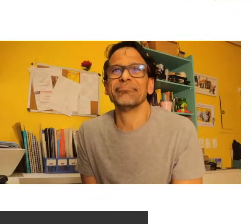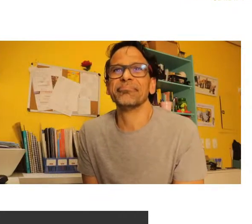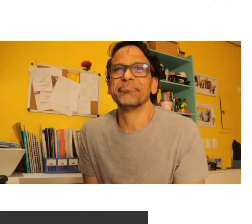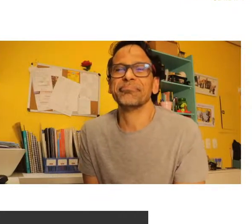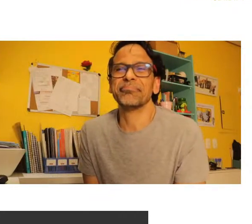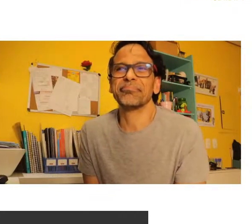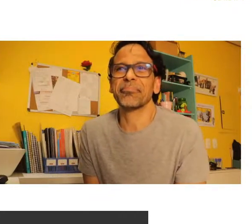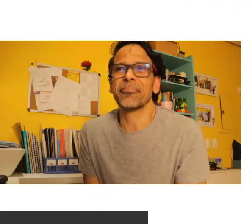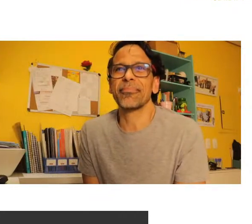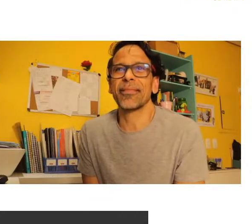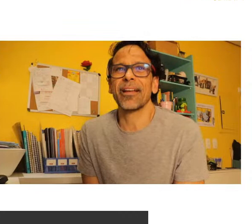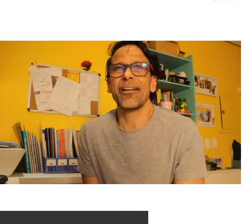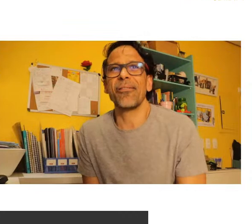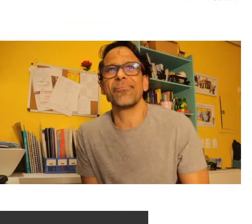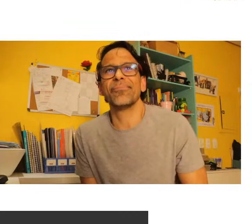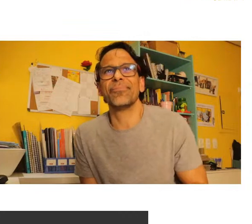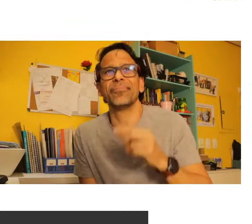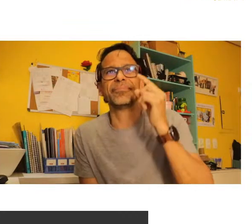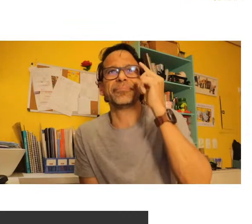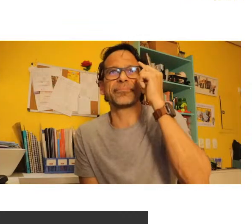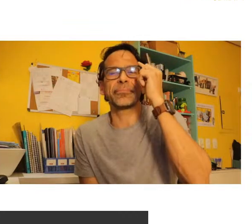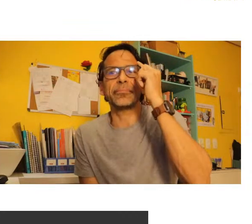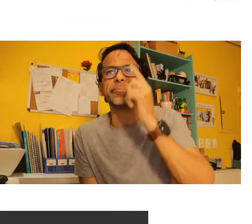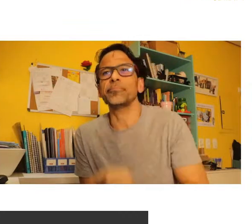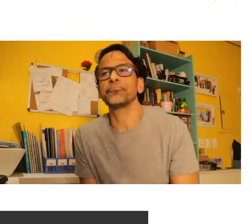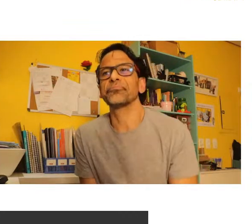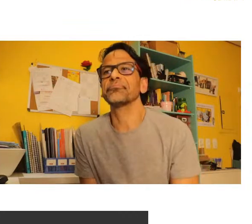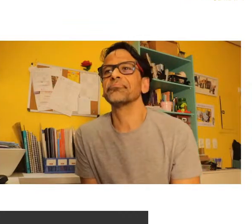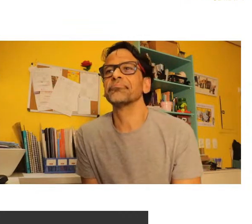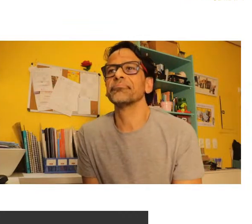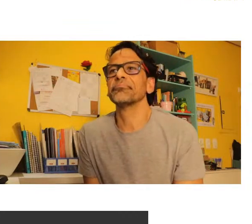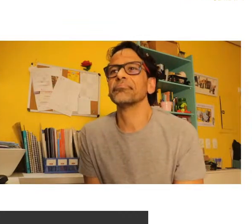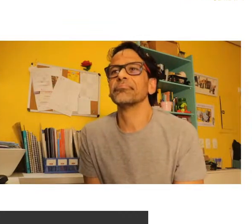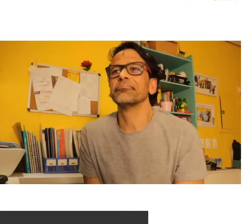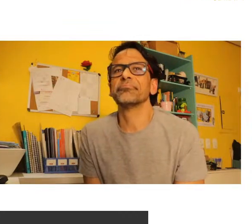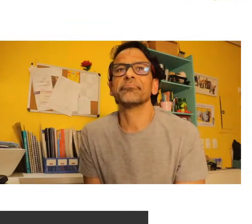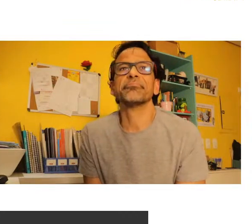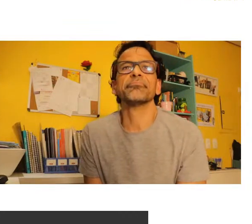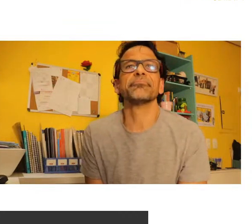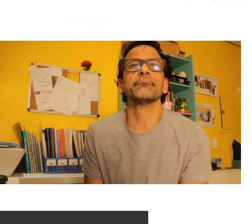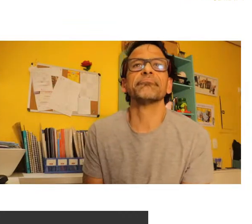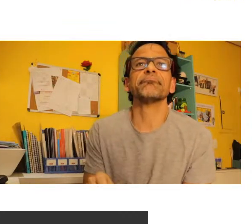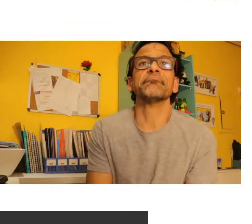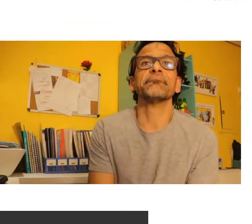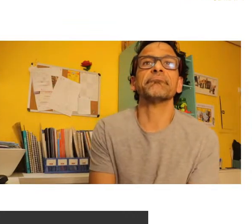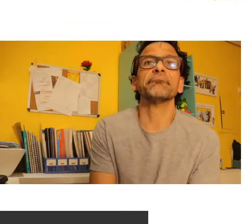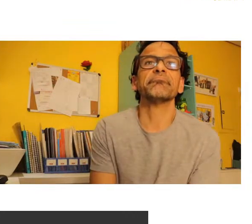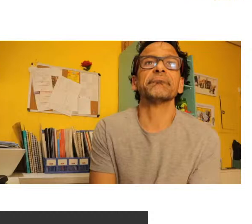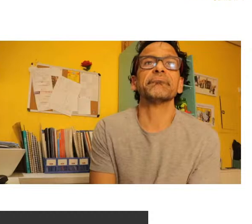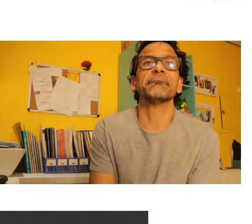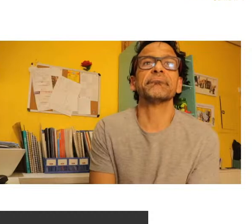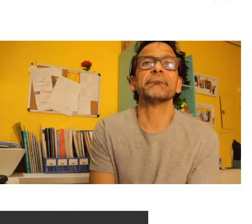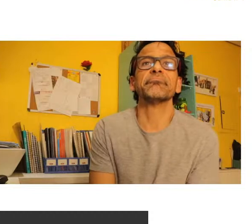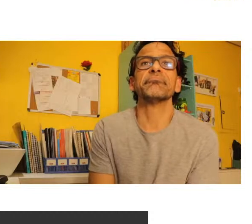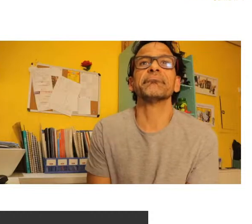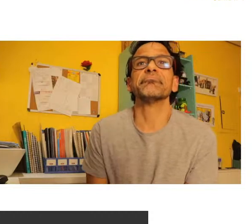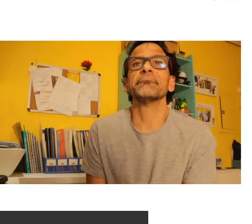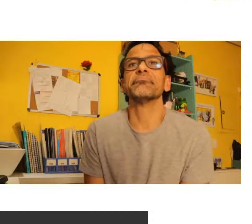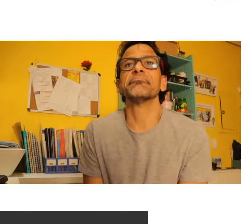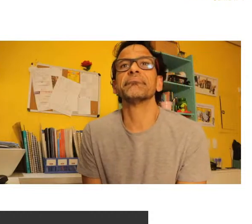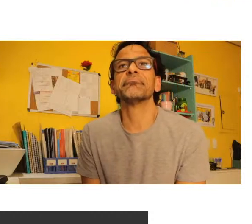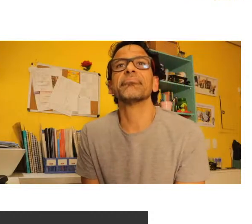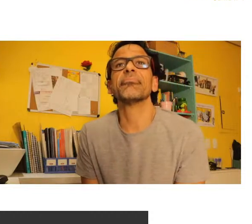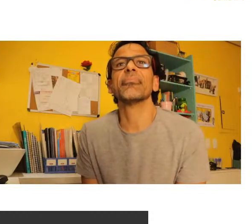recorre a nossa a nossa maneira de se expressar em um contexto da